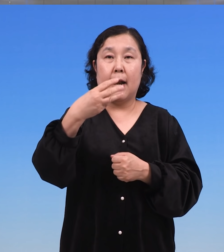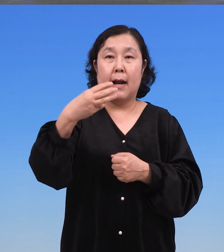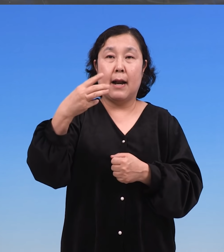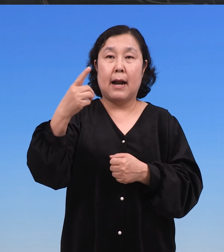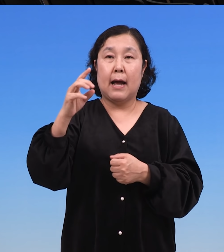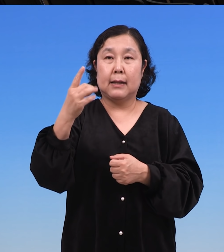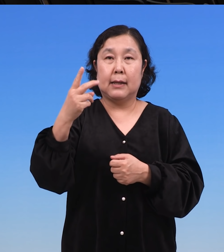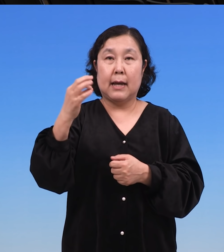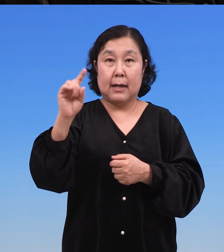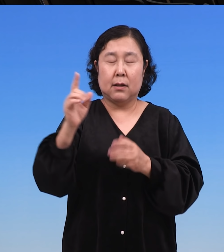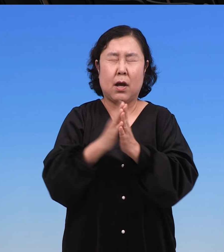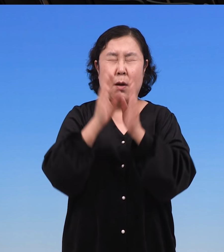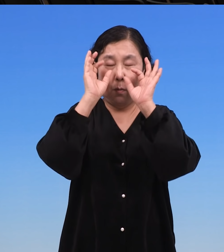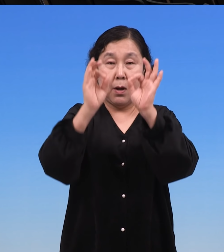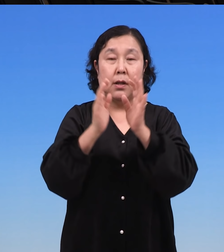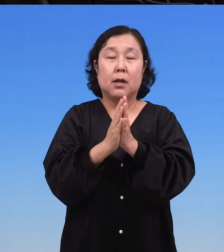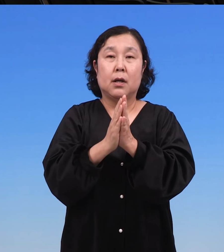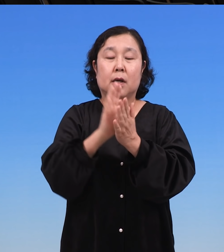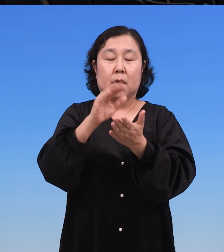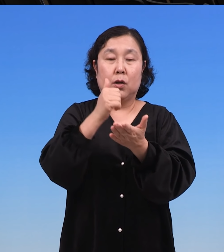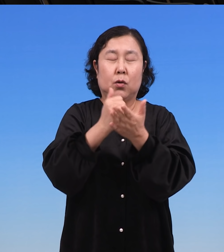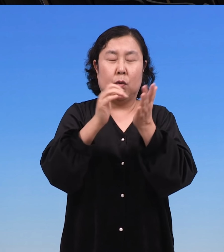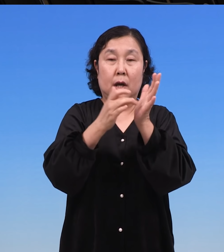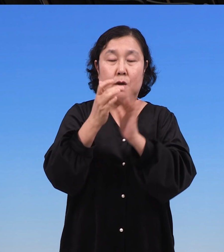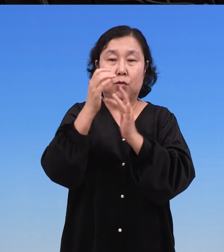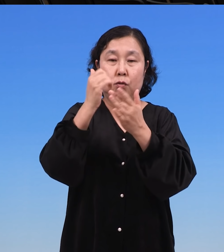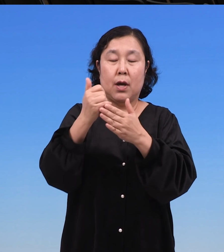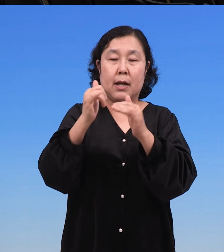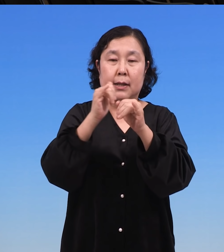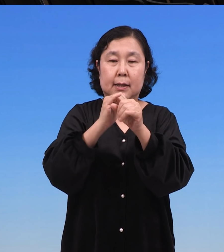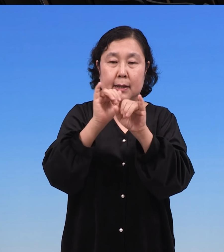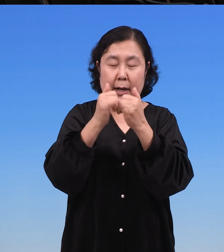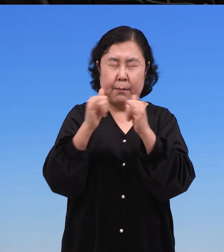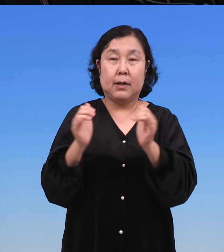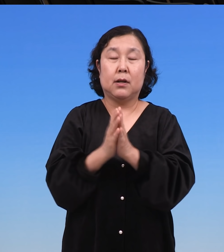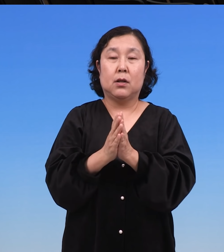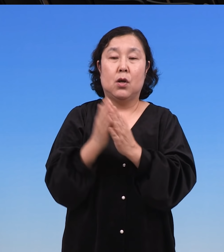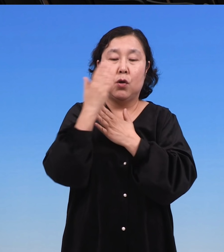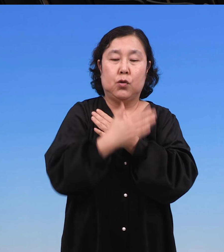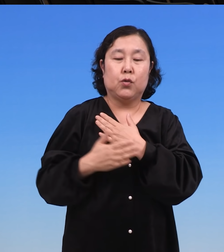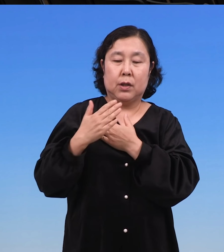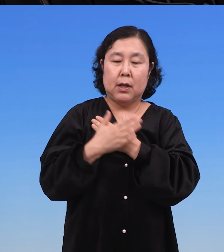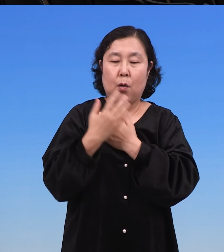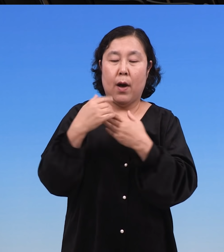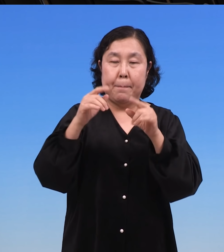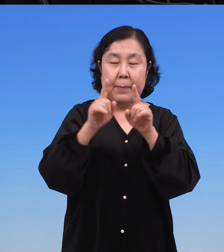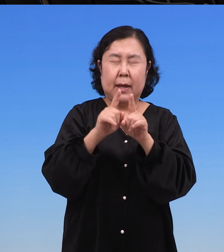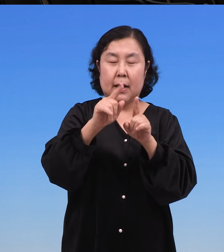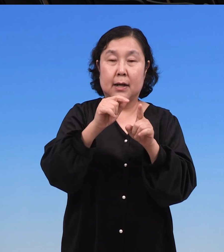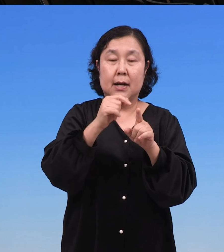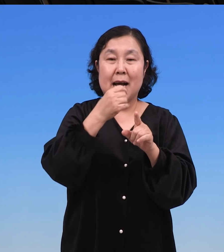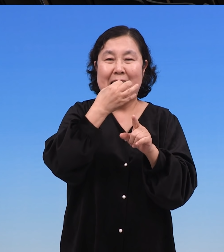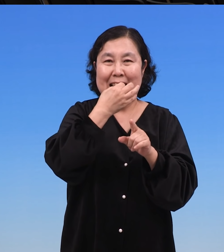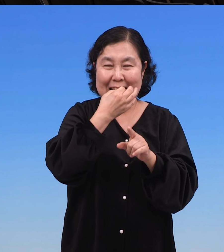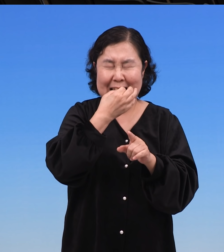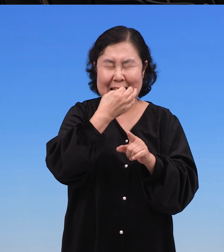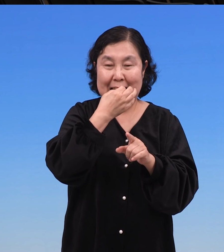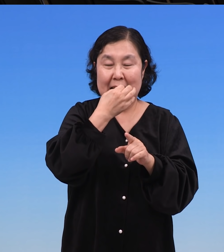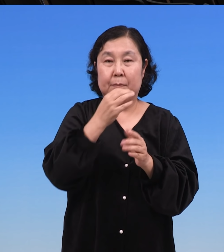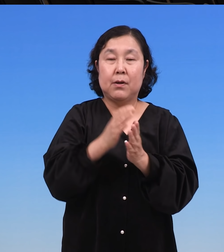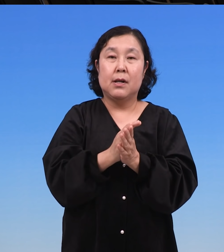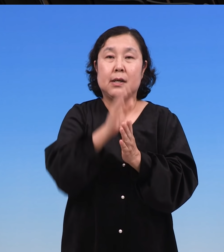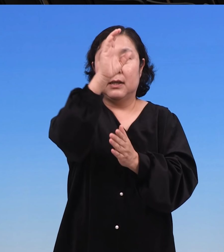5장 24절 그리스도 예수의 사람들은 육체와 함께 그 정욕과 탐심을 십자가에 못 박았느니라. 바로